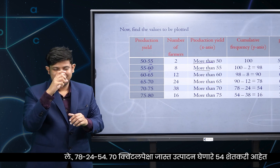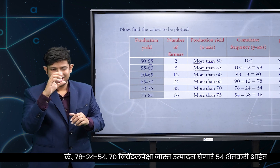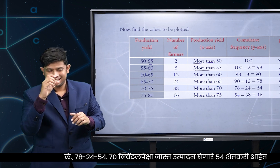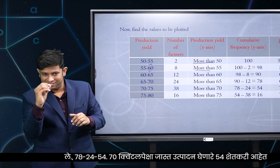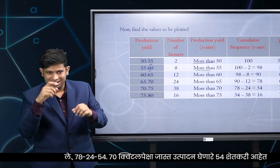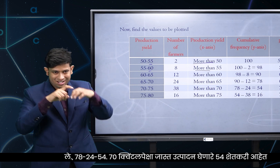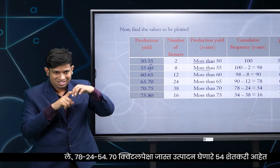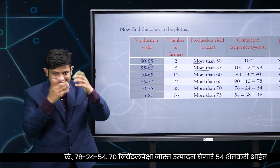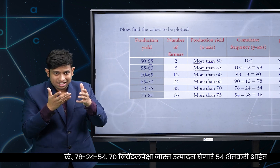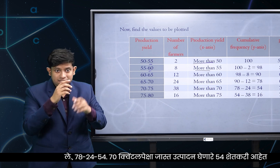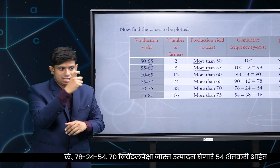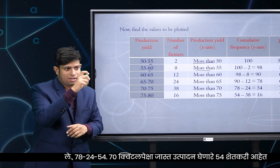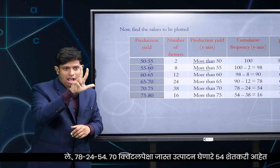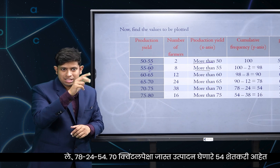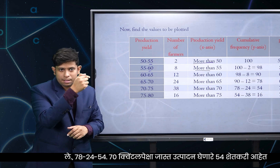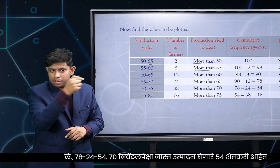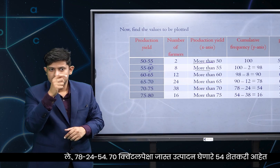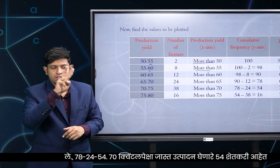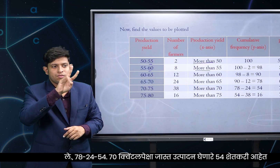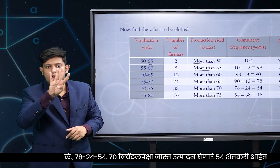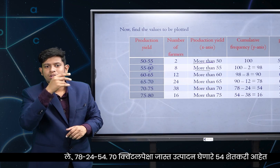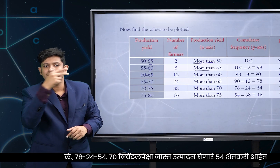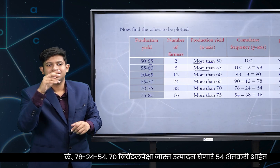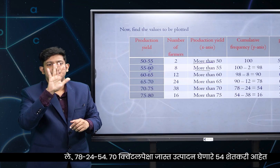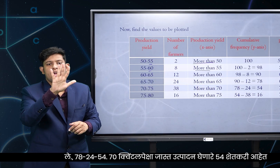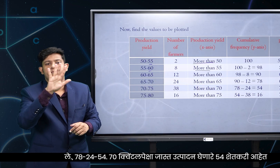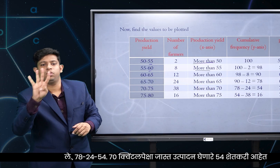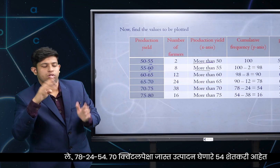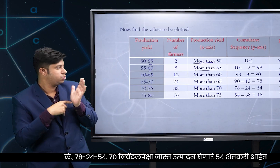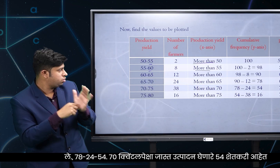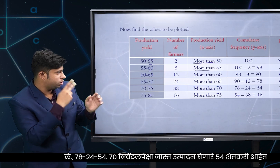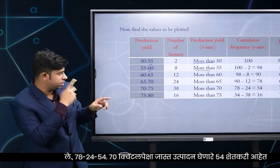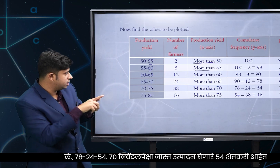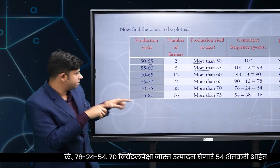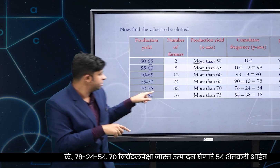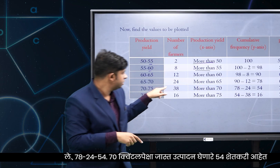78-24-54. 70 क्विंटलपेक्षा जास्त उत्पादन घेणारे 54 शेतकरी आहेत.